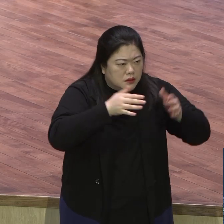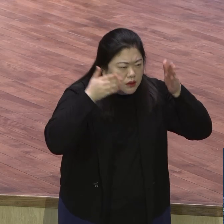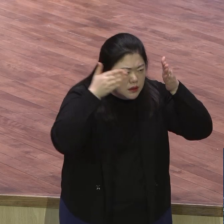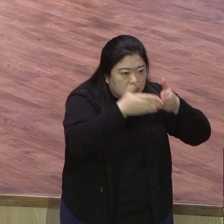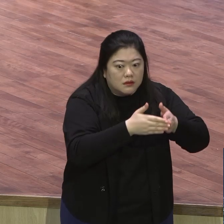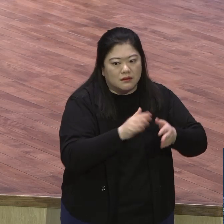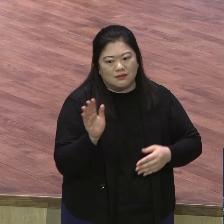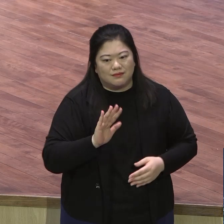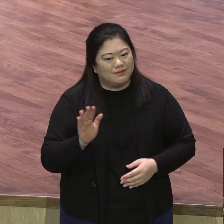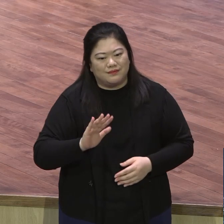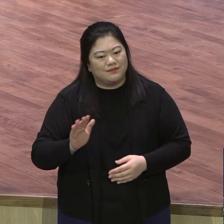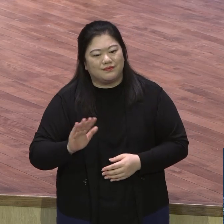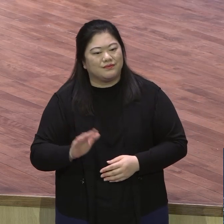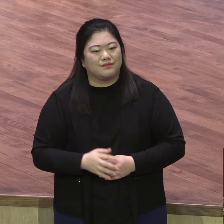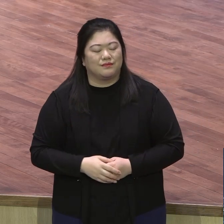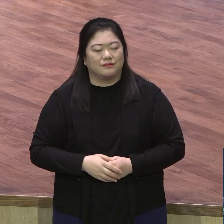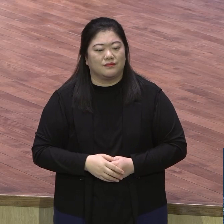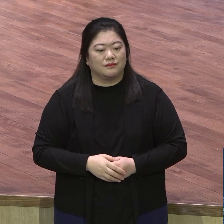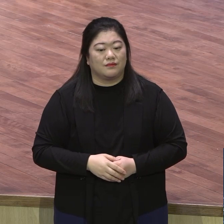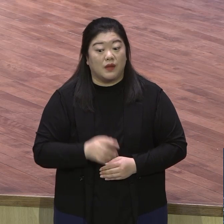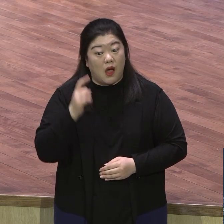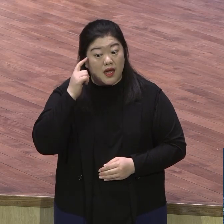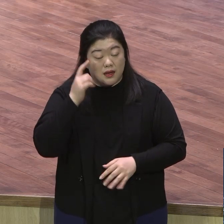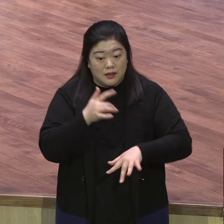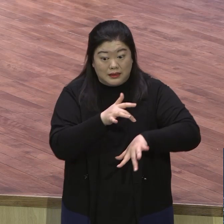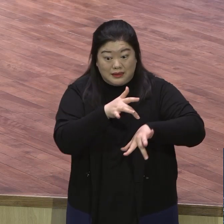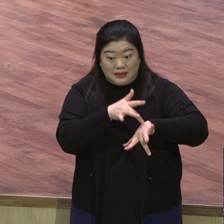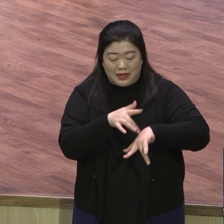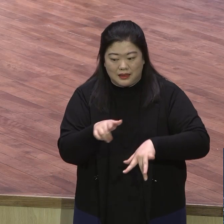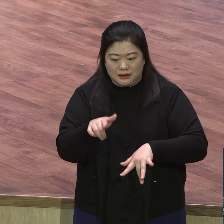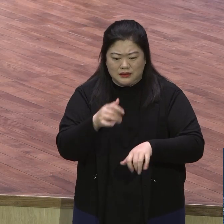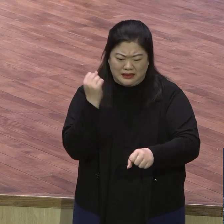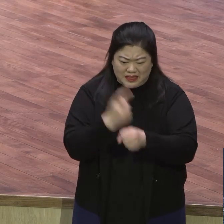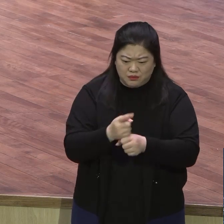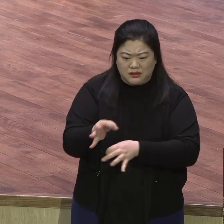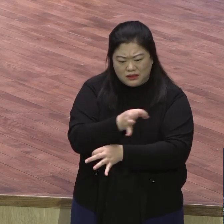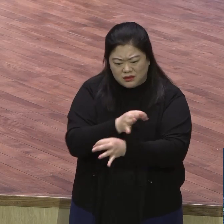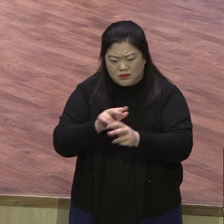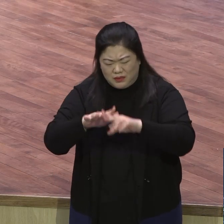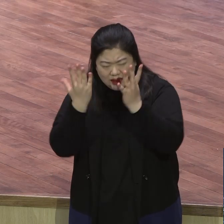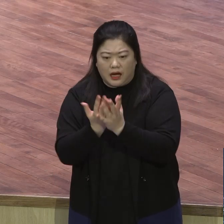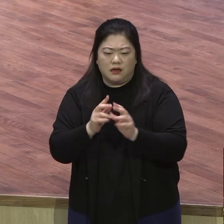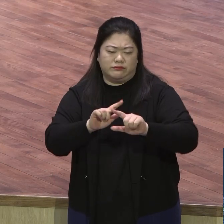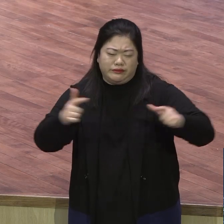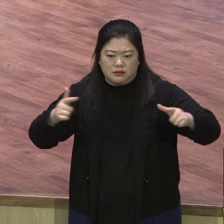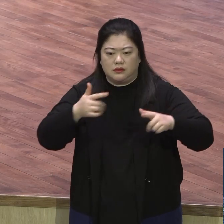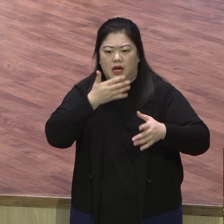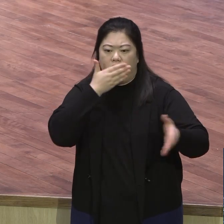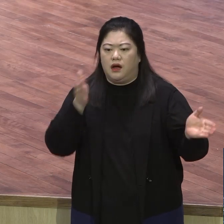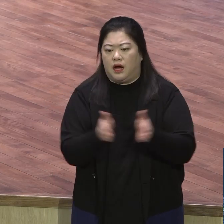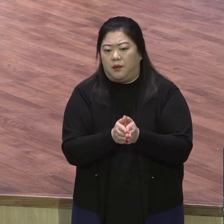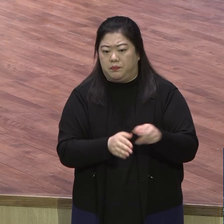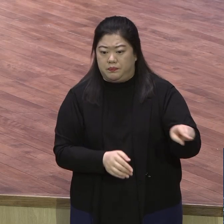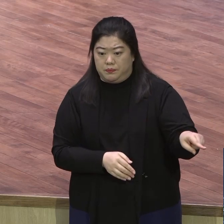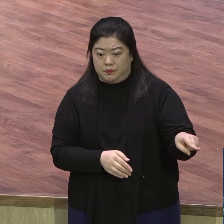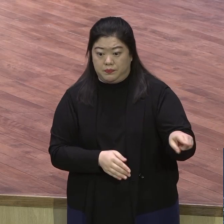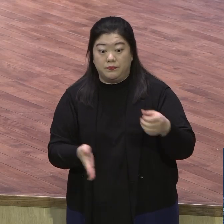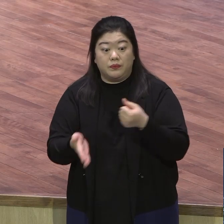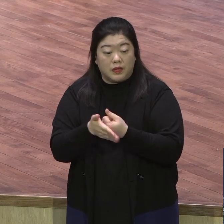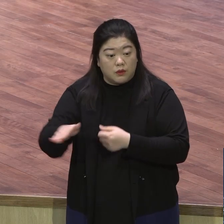이걸 가지고 사람을 다 가지고 놀기 때문에 그래요. 그래서 우리가 예수가 그리스도의 섬을